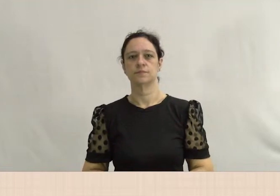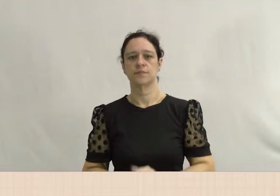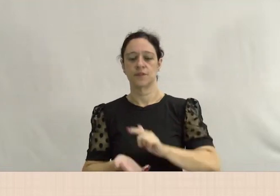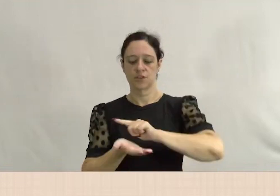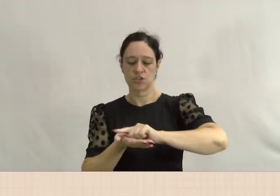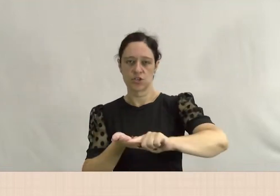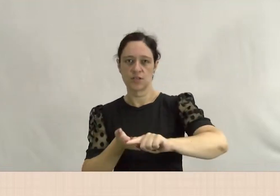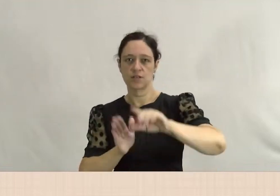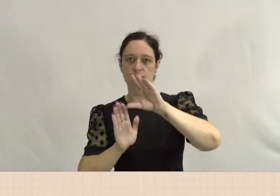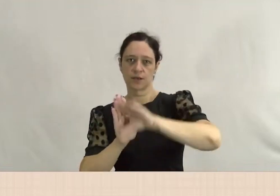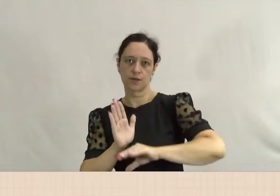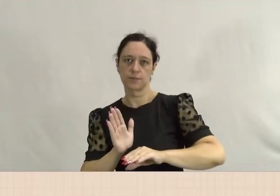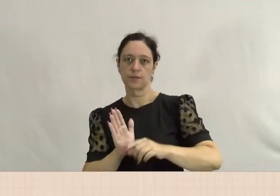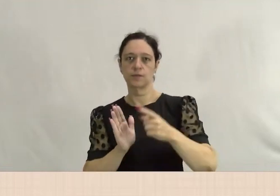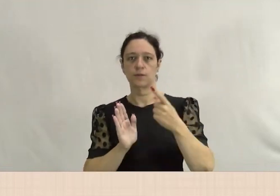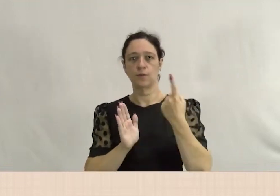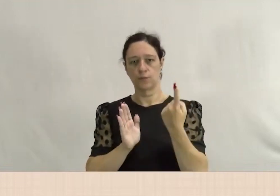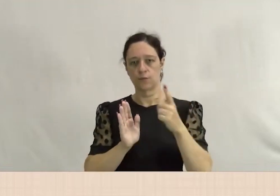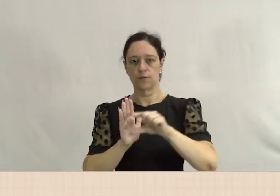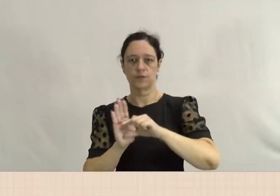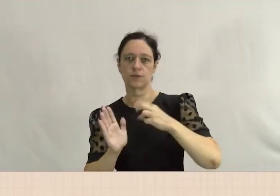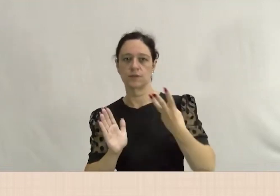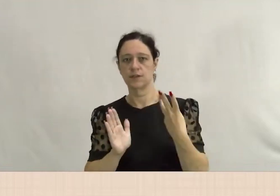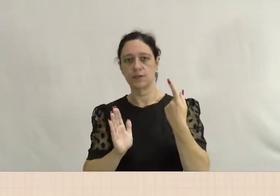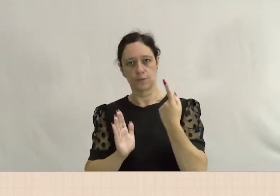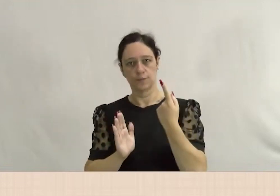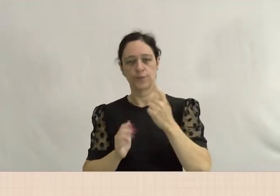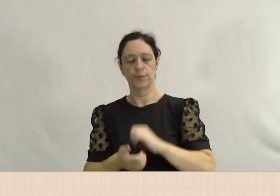Gênesis 1, 31.